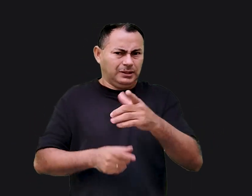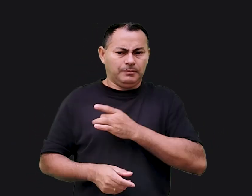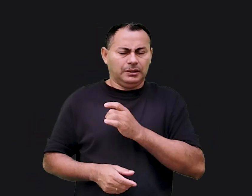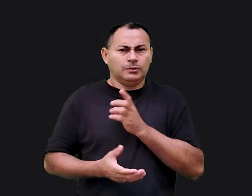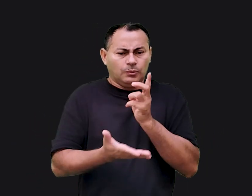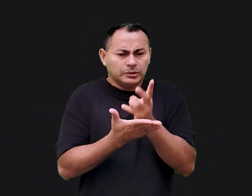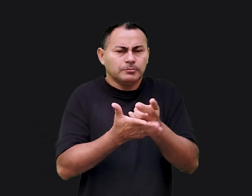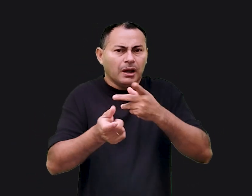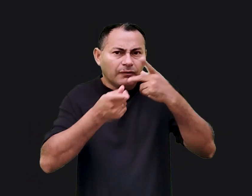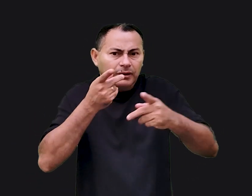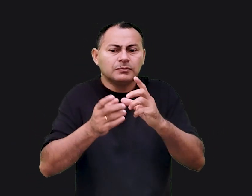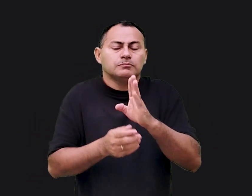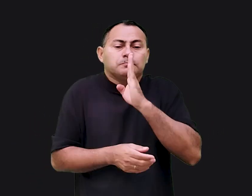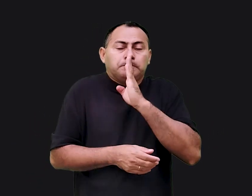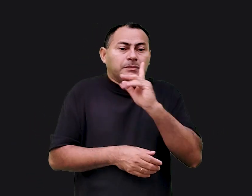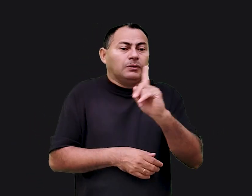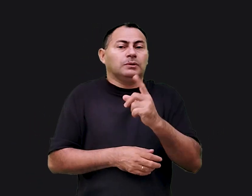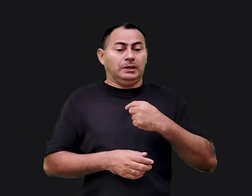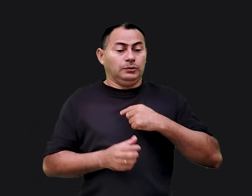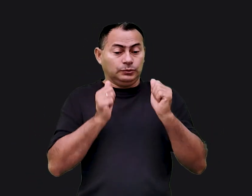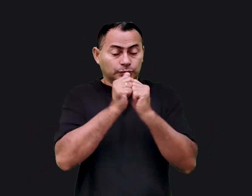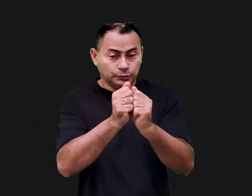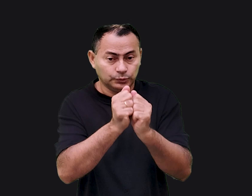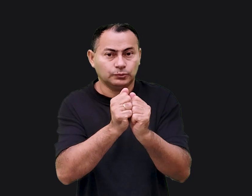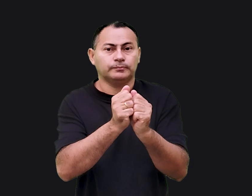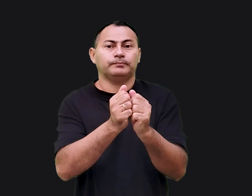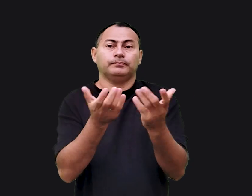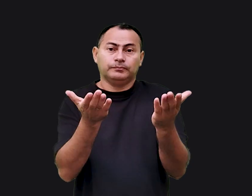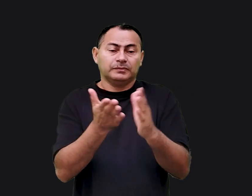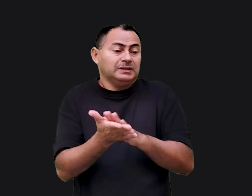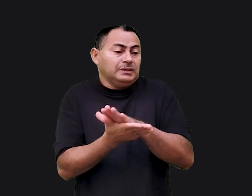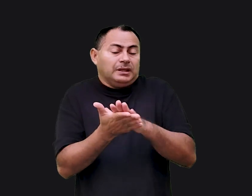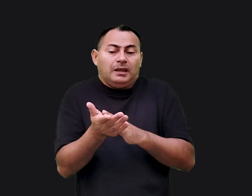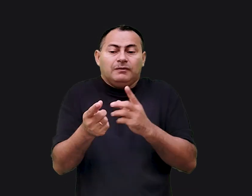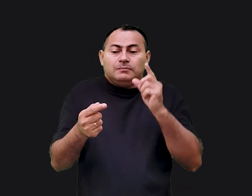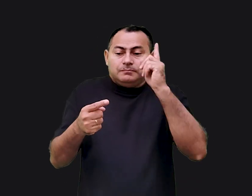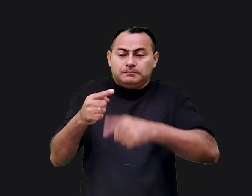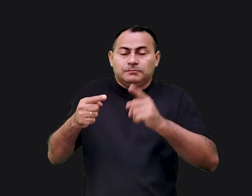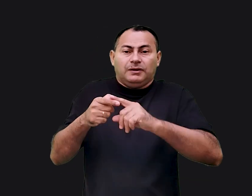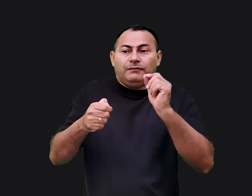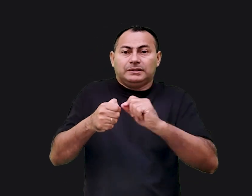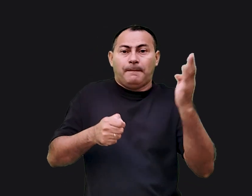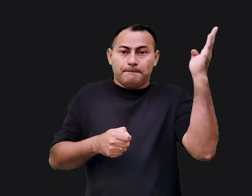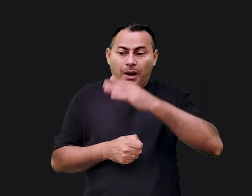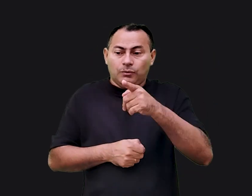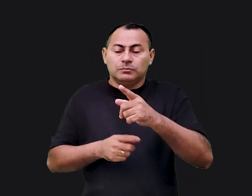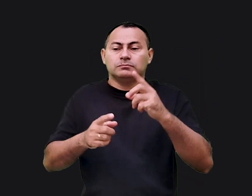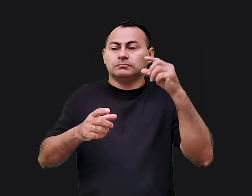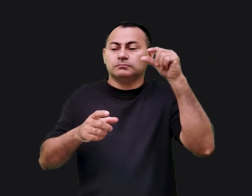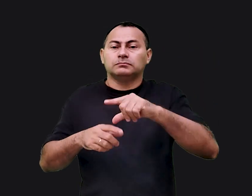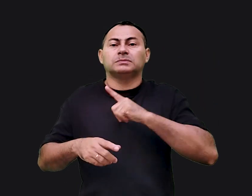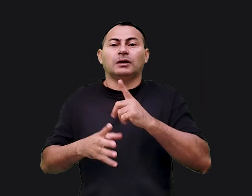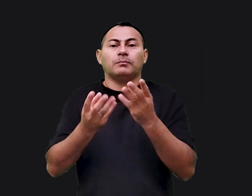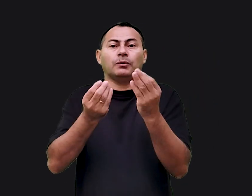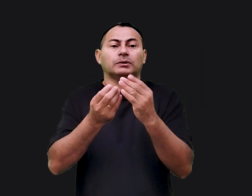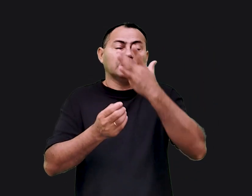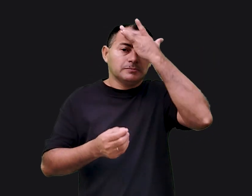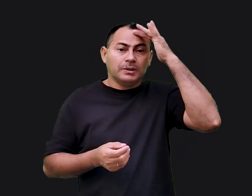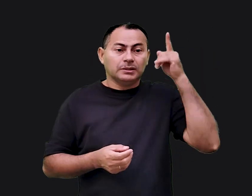medo continue falando e não fique calado pois eu estou com você e ninguém vai lhe fazer mal ou feri-lo porque tenho muita gente